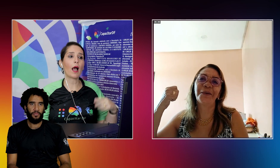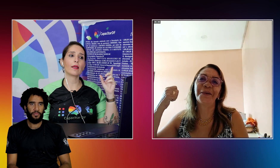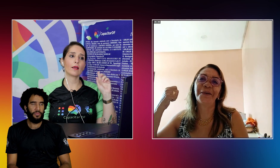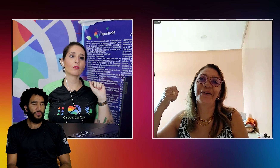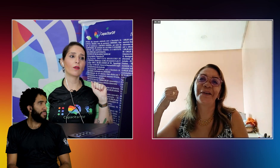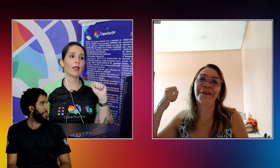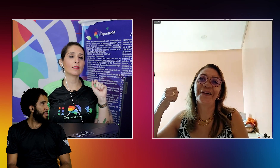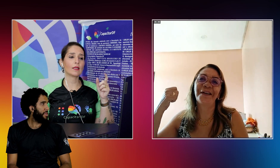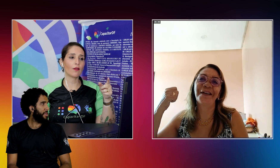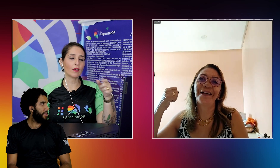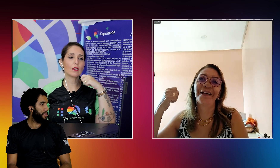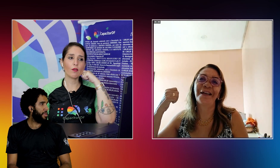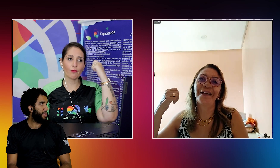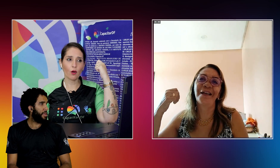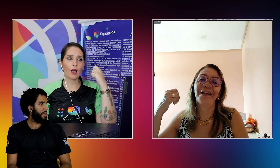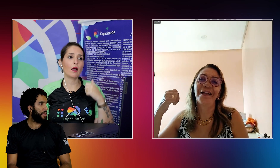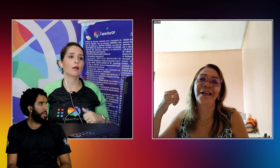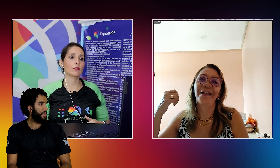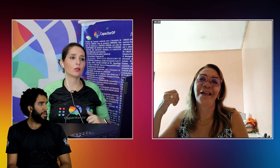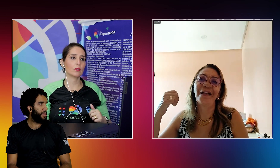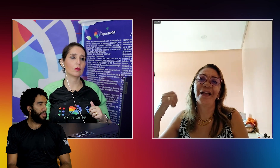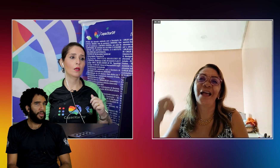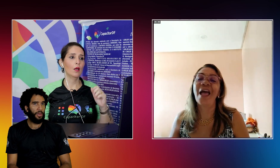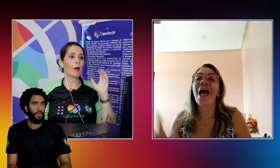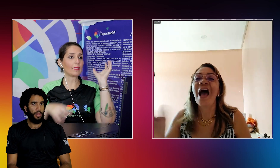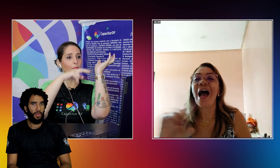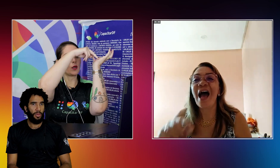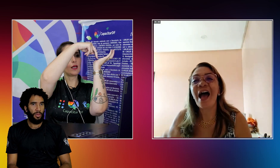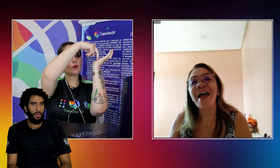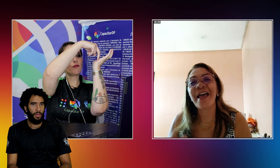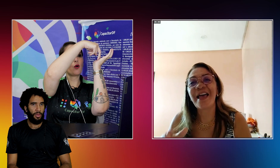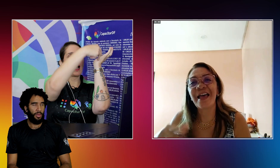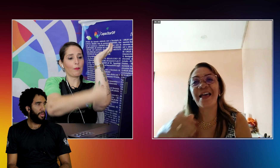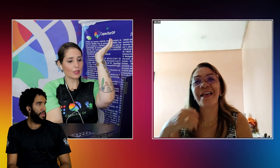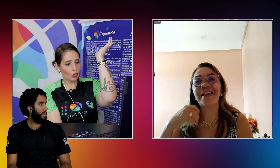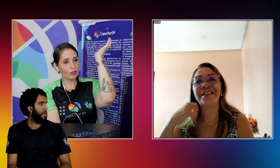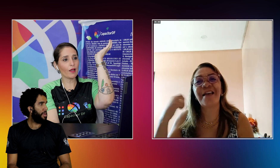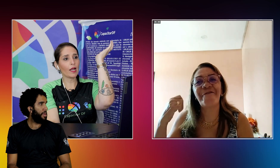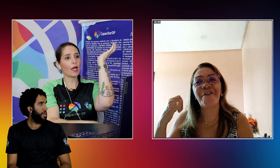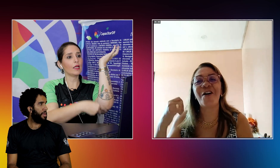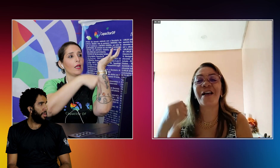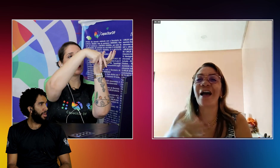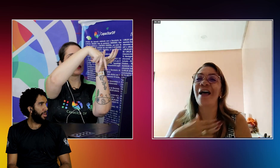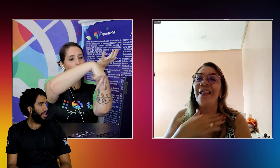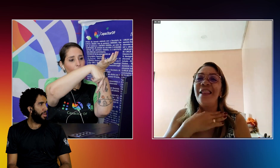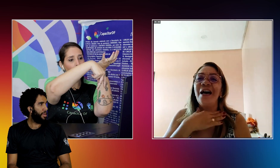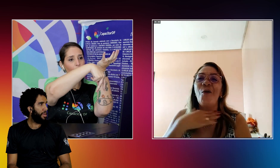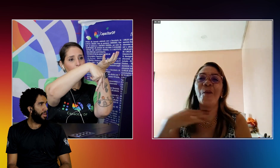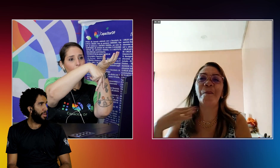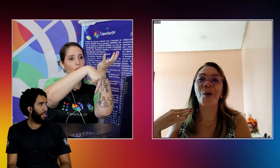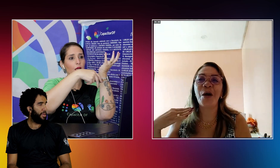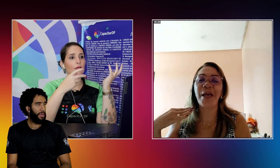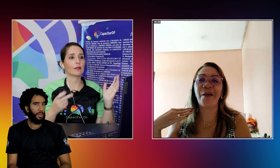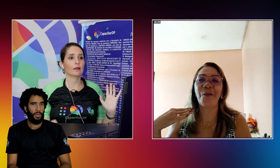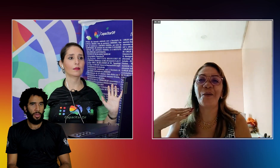Enforcou, aí é diferente, você tem que fazer o enforcar antes. Até porque no enforcar a pessoa não vai cair, a pessoa fica o quê?